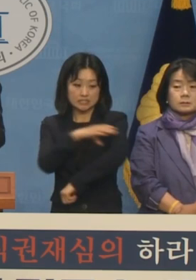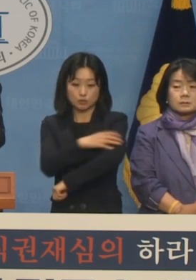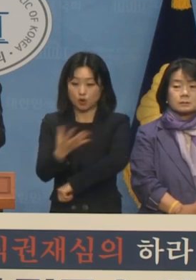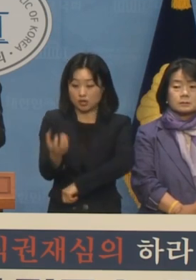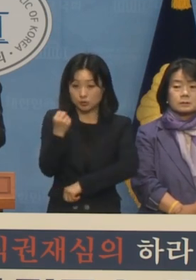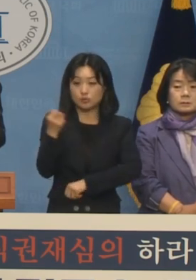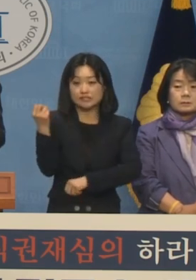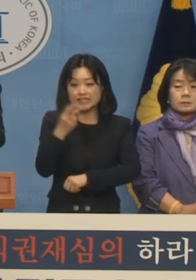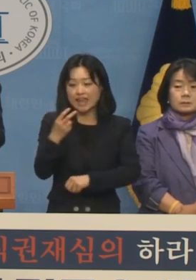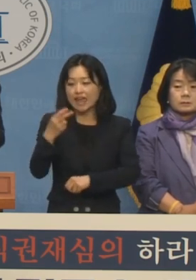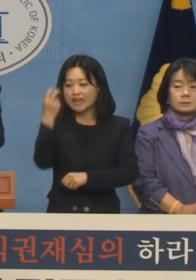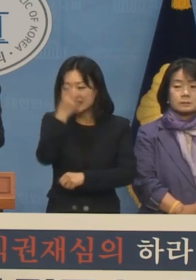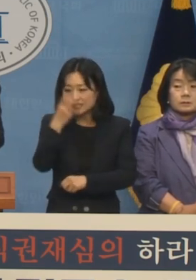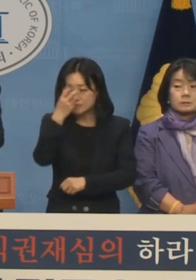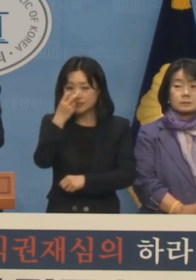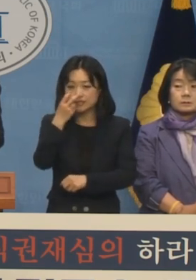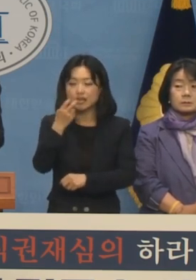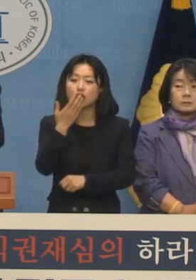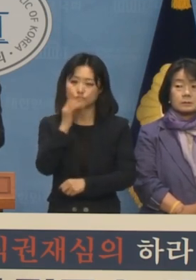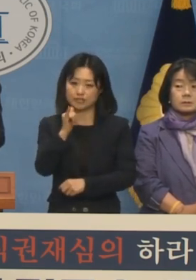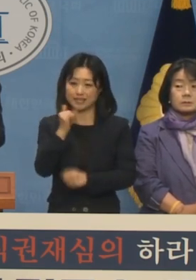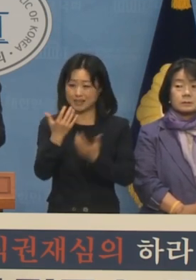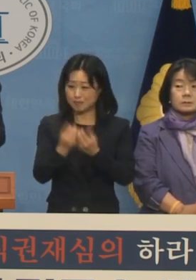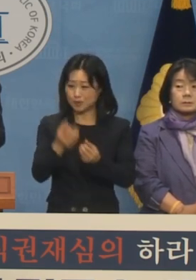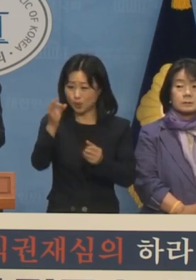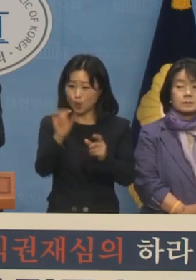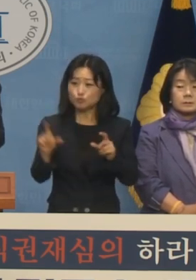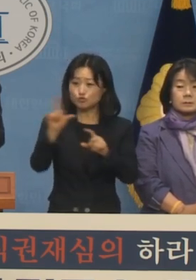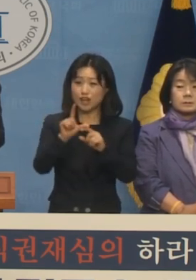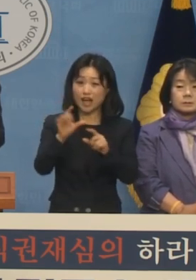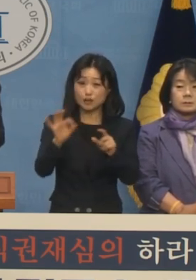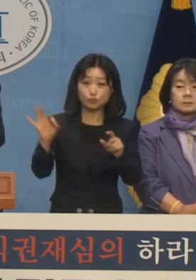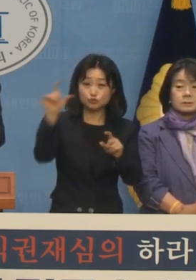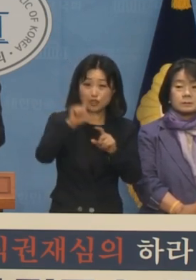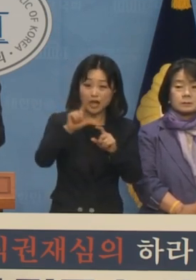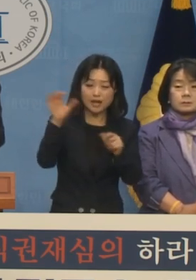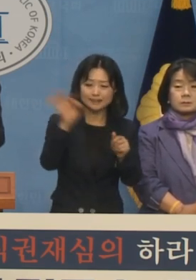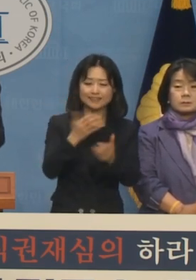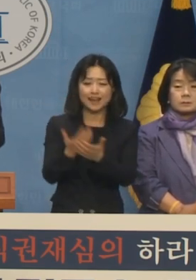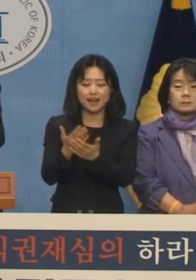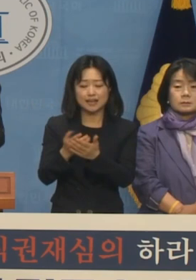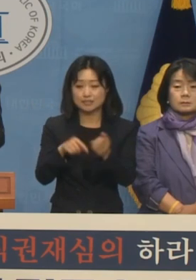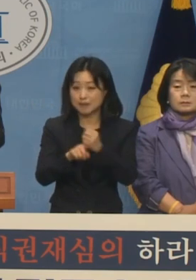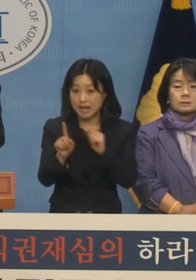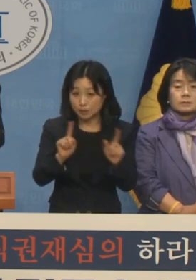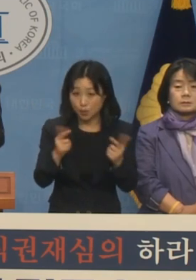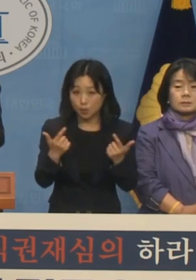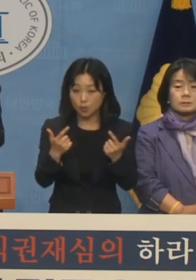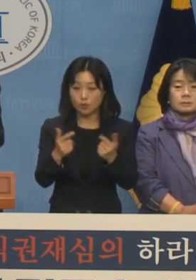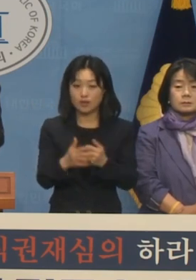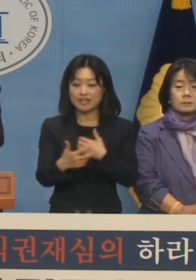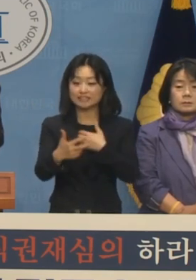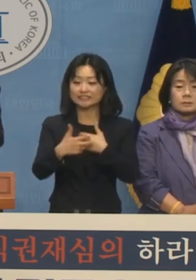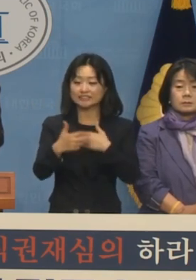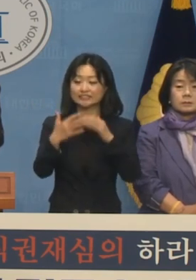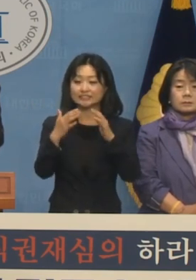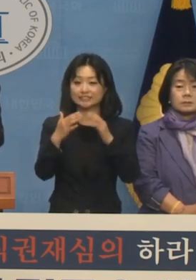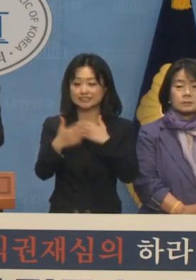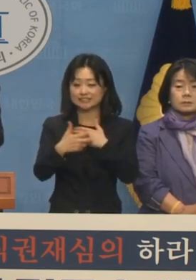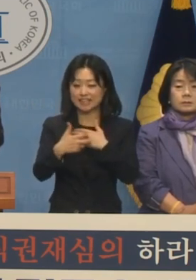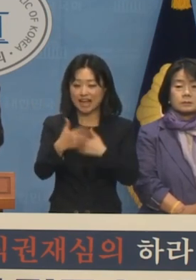단순히 돈을 더 달라는 의미가 아닙니다. 그 당시 때 완전하지 못한 진단서를